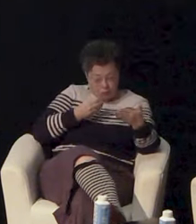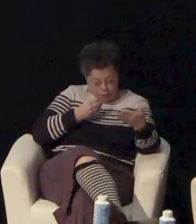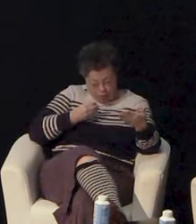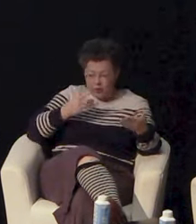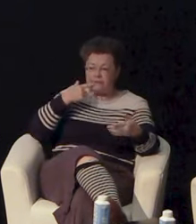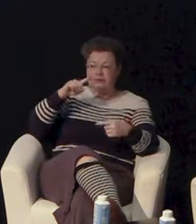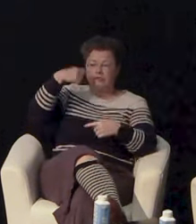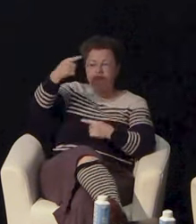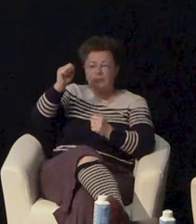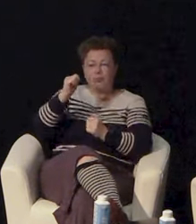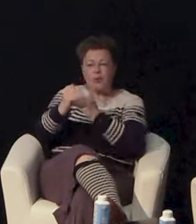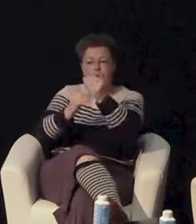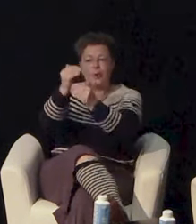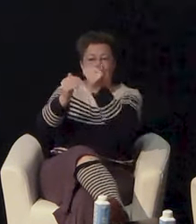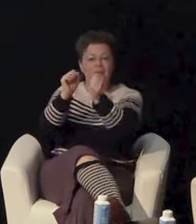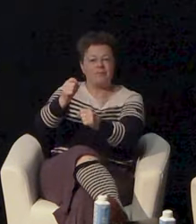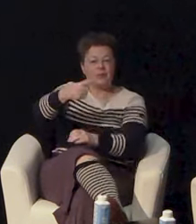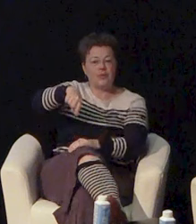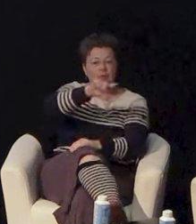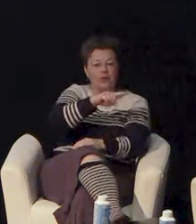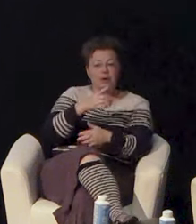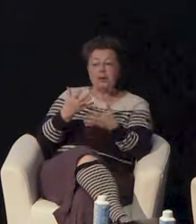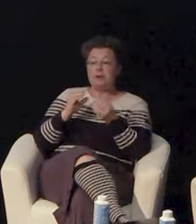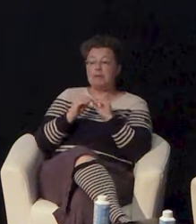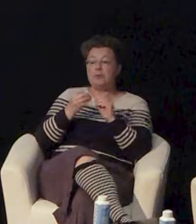et qu'on veut voir son erreur.